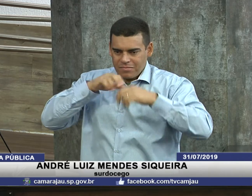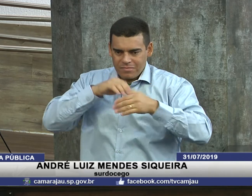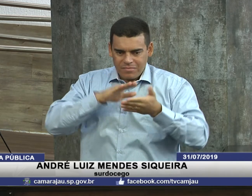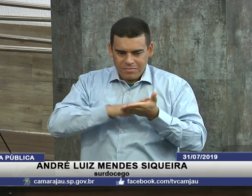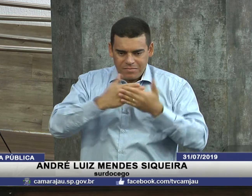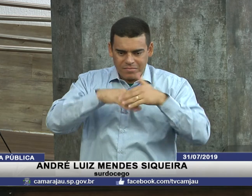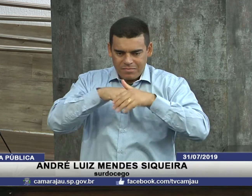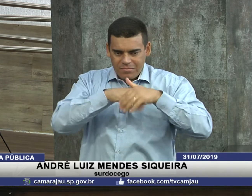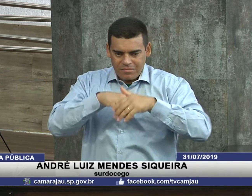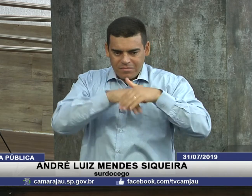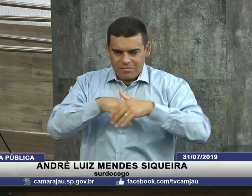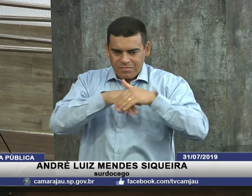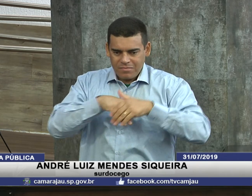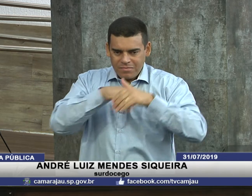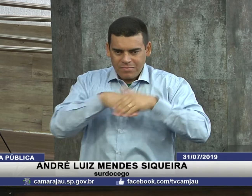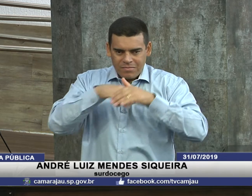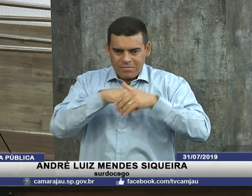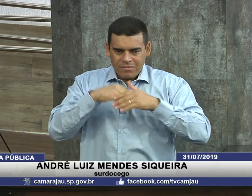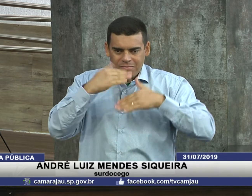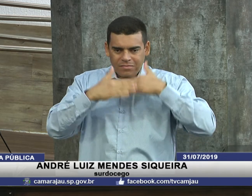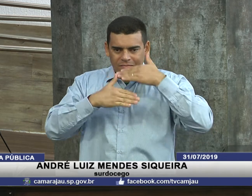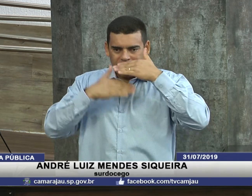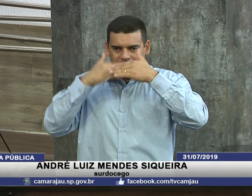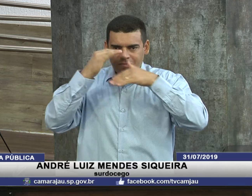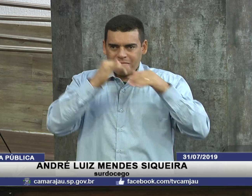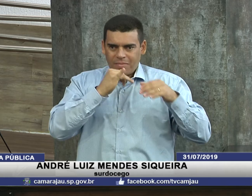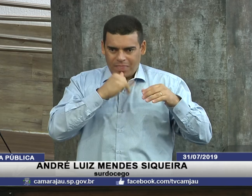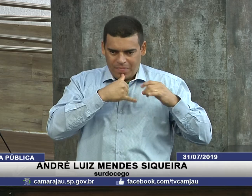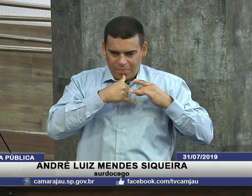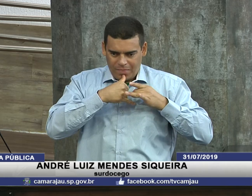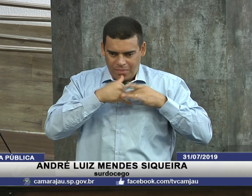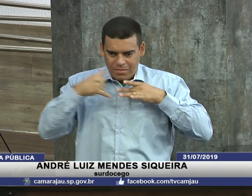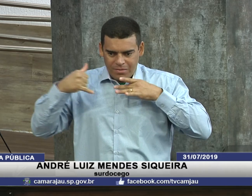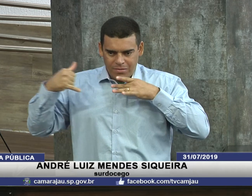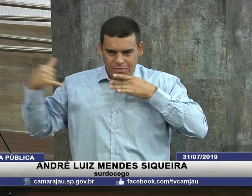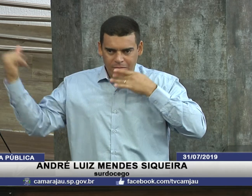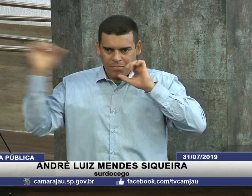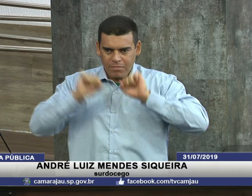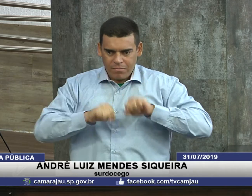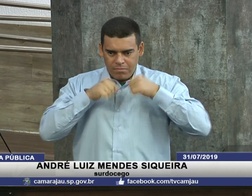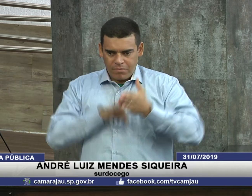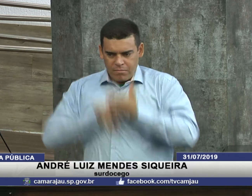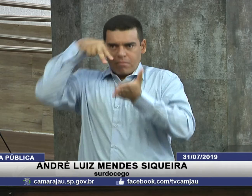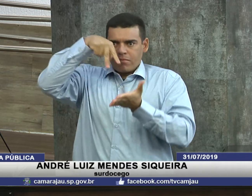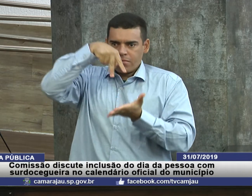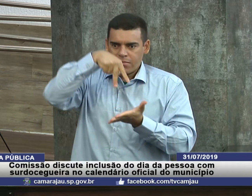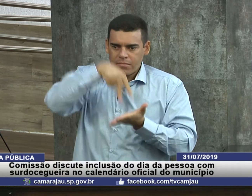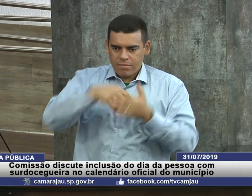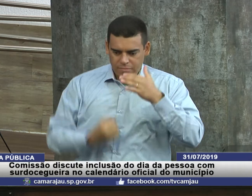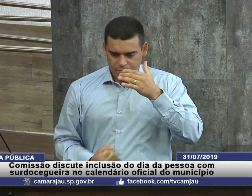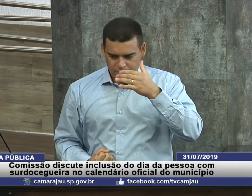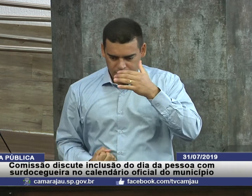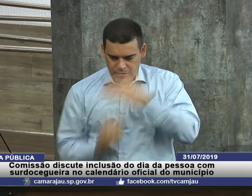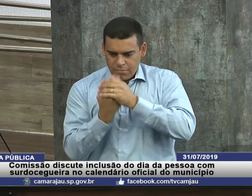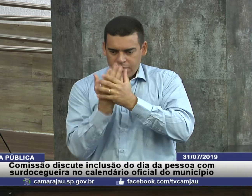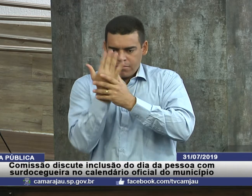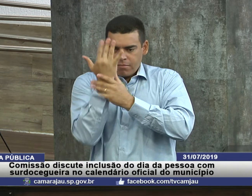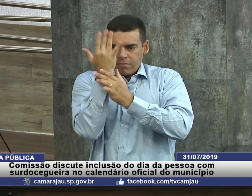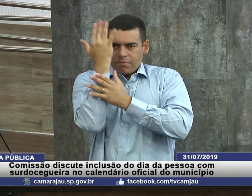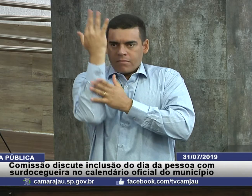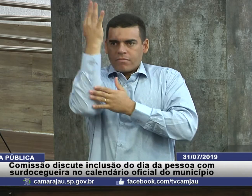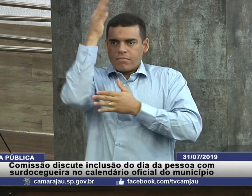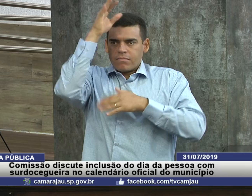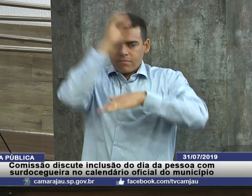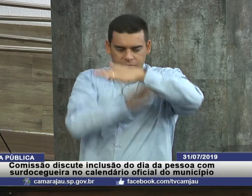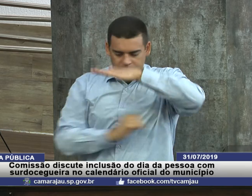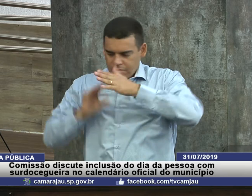Vamos marcar uma hora para a gente sentar e conversar?" Eu levei o papelzinho para casa, a gente conversou um pouco naquele dia, mas aquele foi um dia que eu